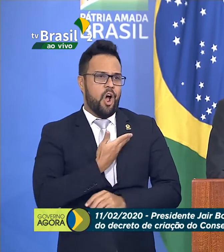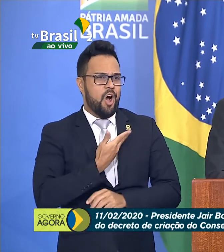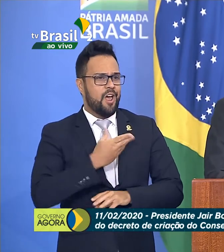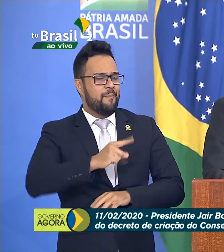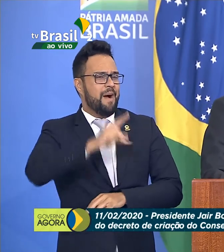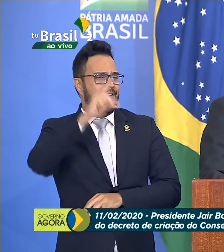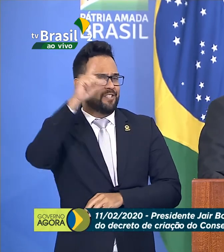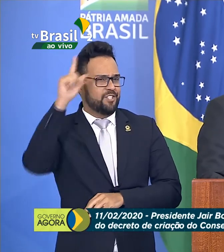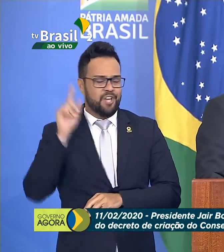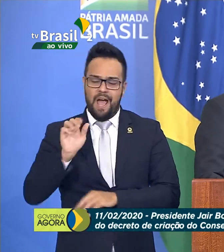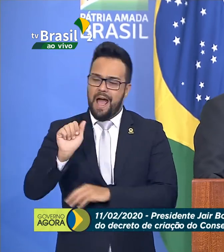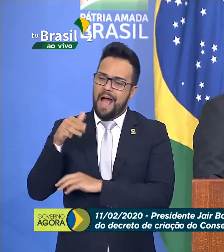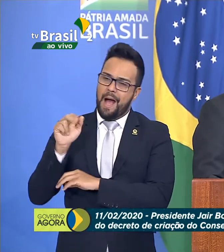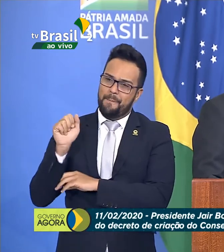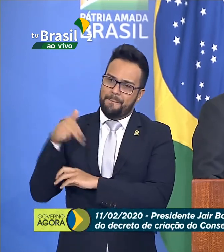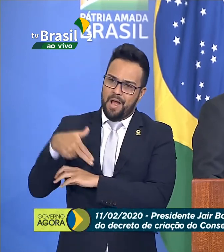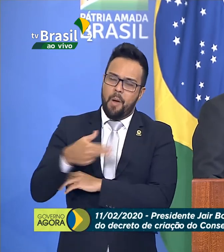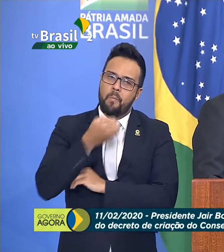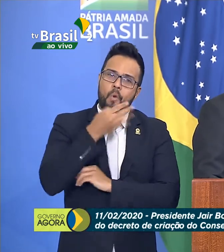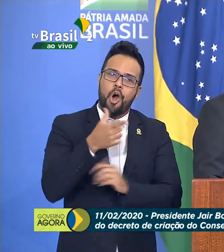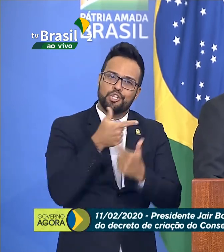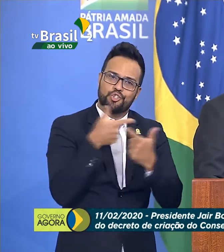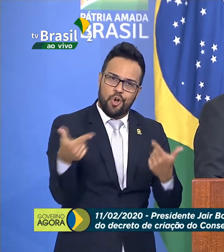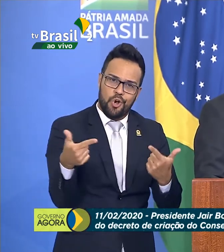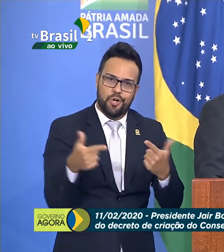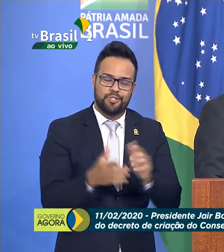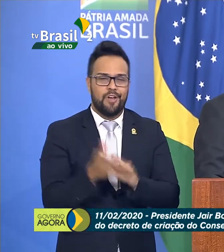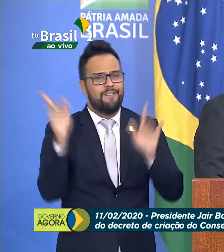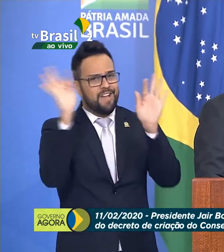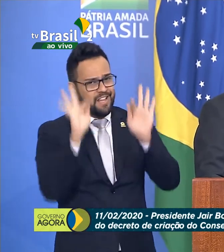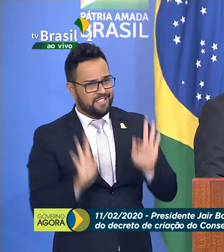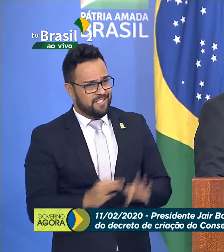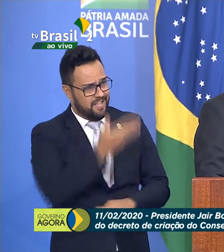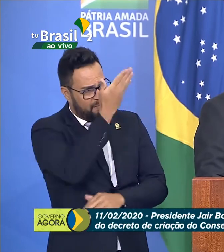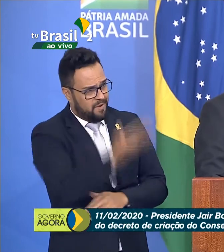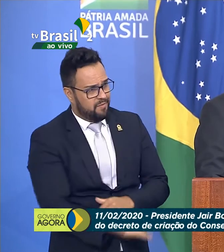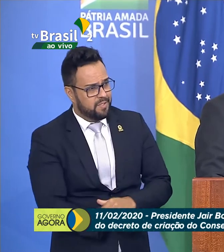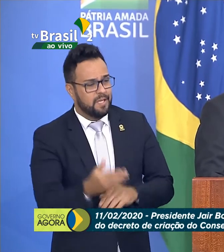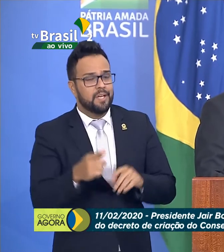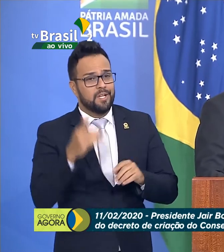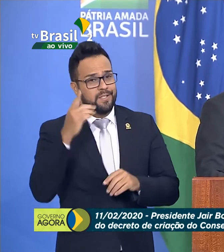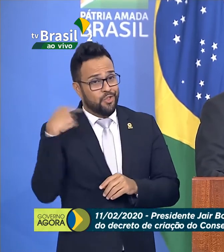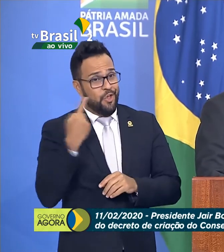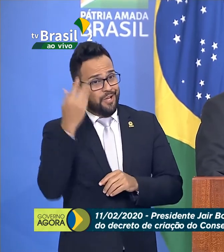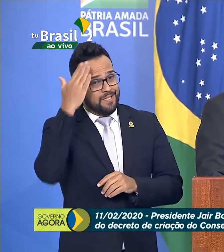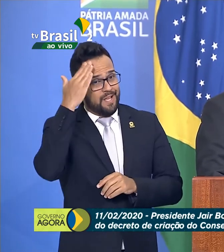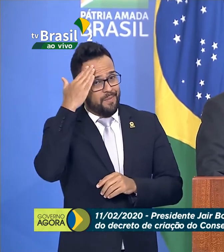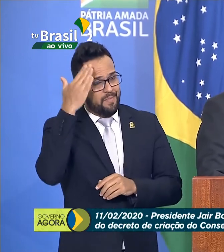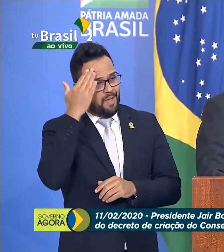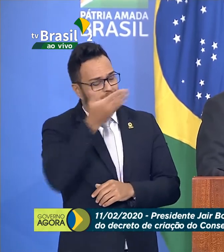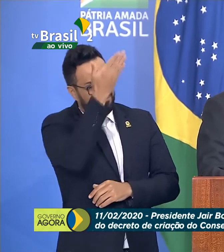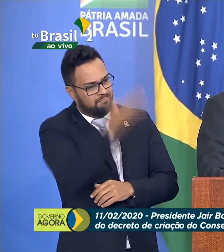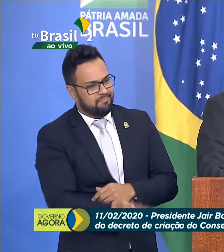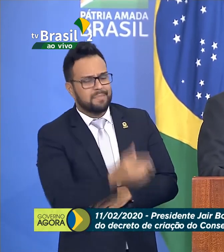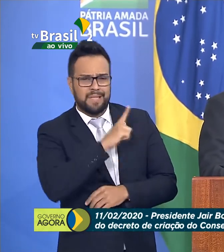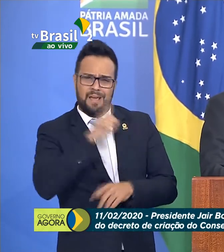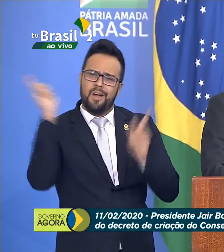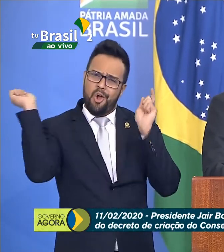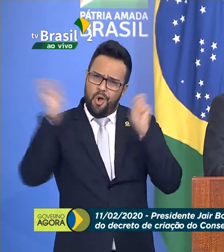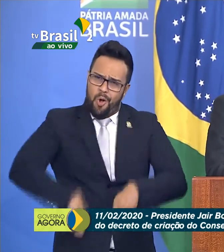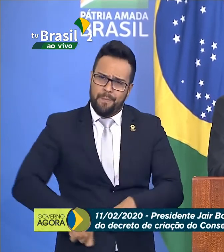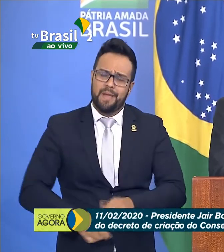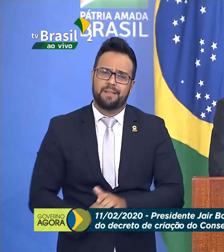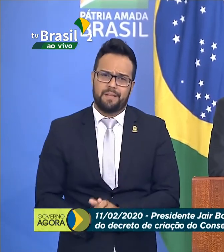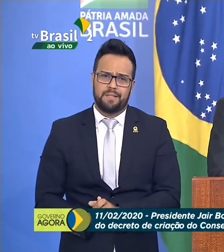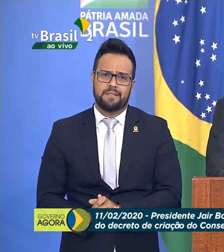Academia Militar das Agulhas Negras, boa sorte, felicidades, e todos nós sabemos que Vossa Excelência tem competência